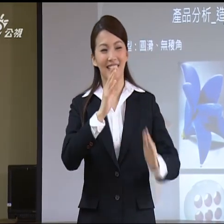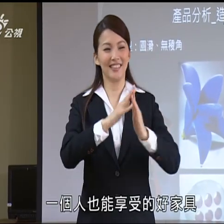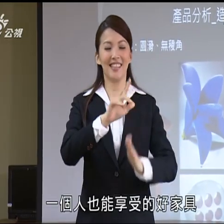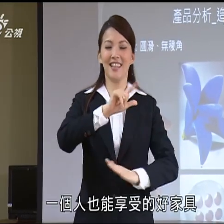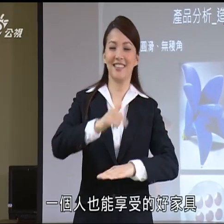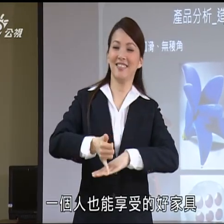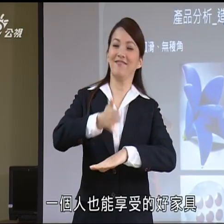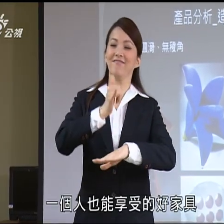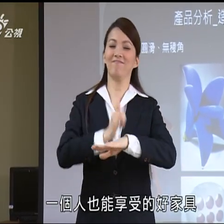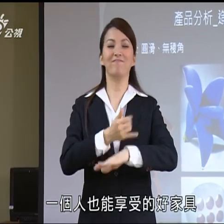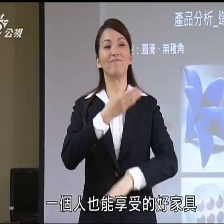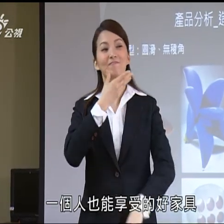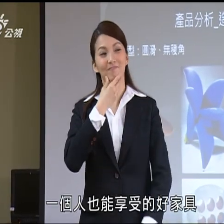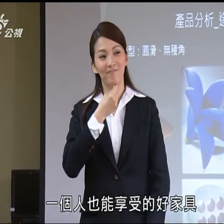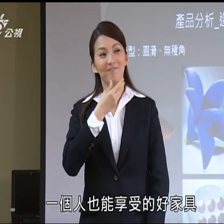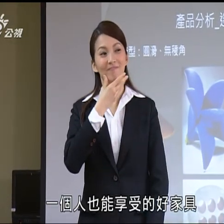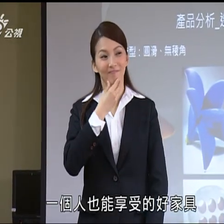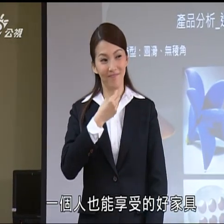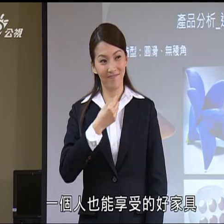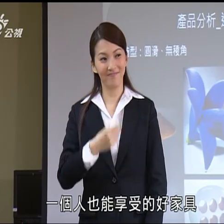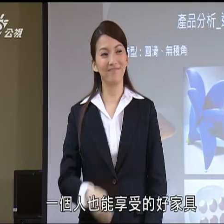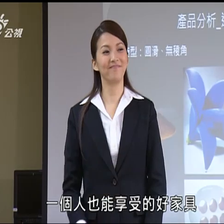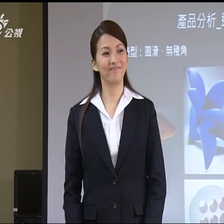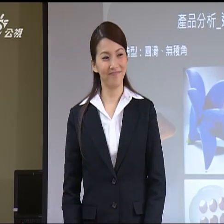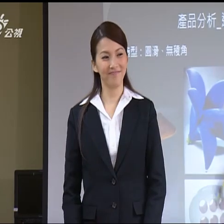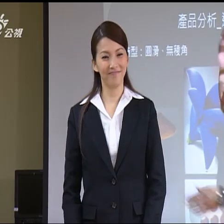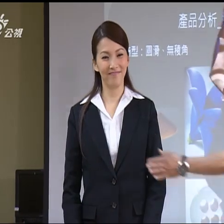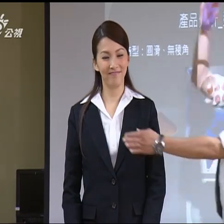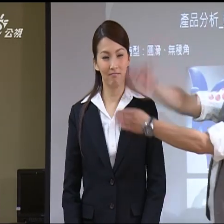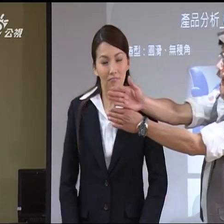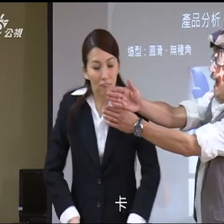一个人也能享受的好家具。 咔，